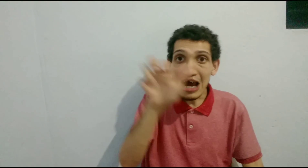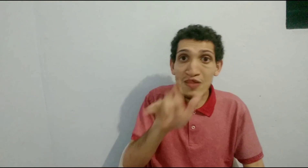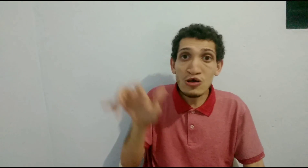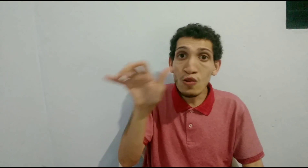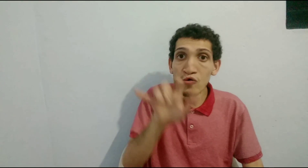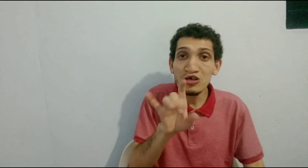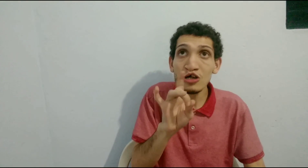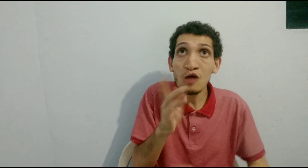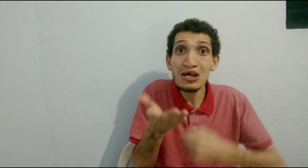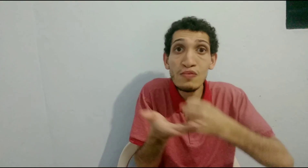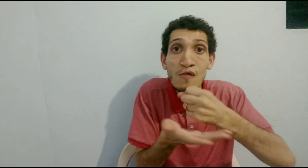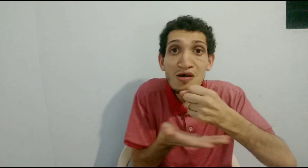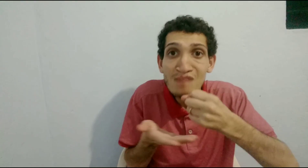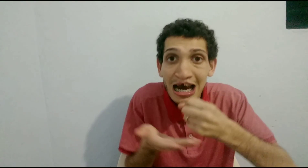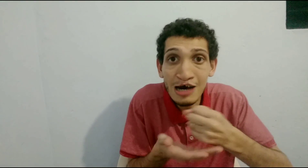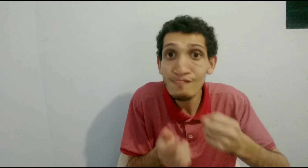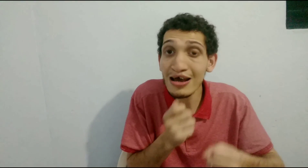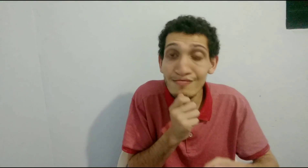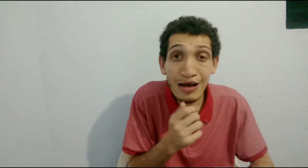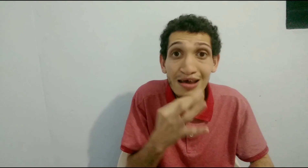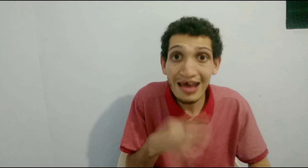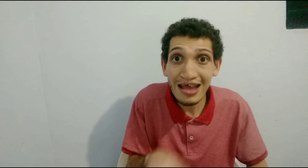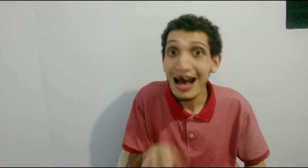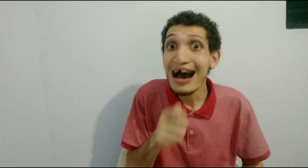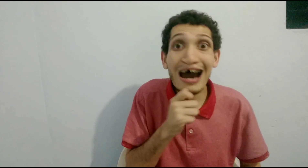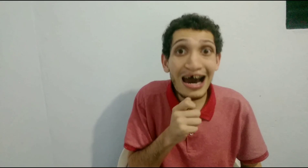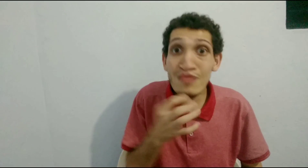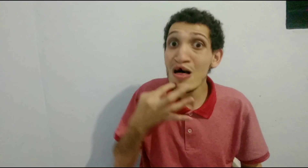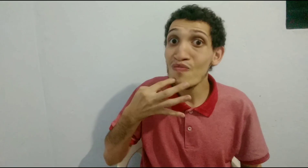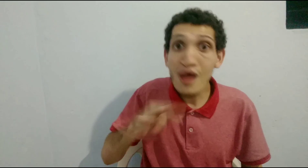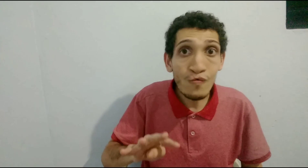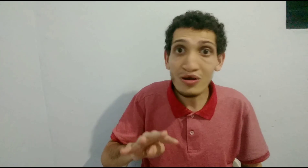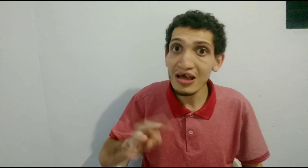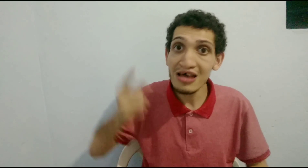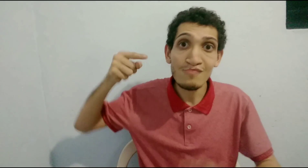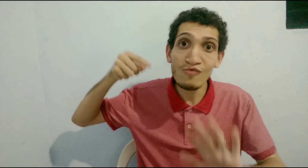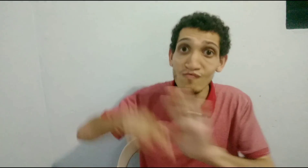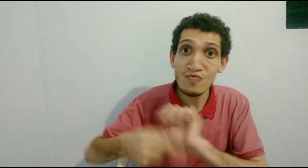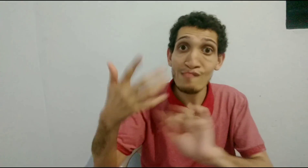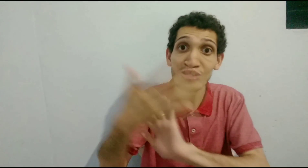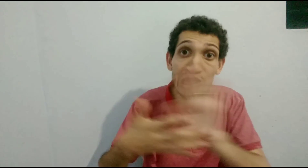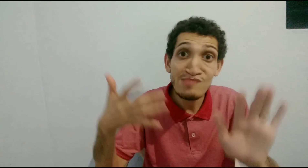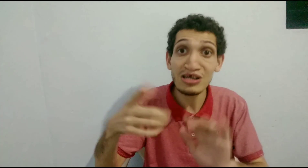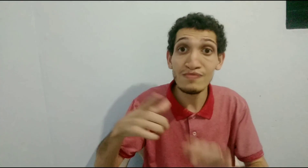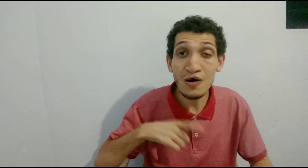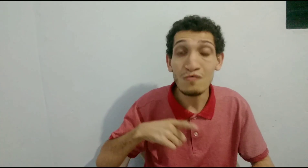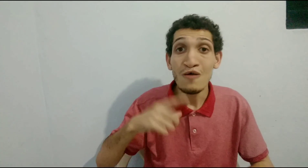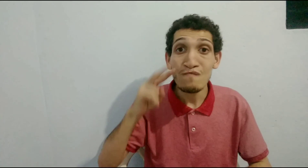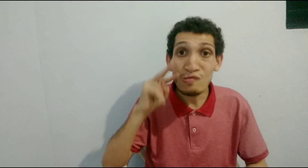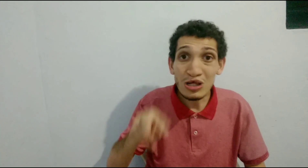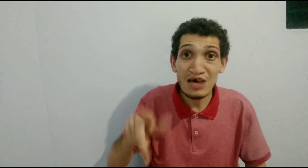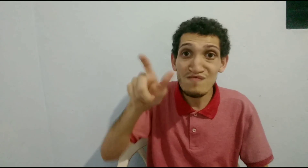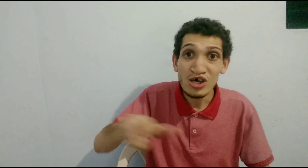A metilologia também vai para quem ainda não conhece trocunadamente livros. Então, quando você vê